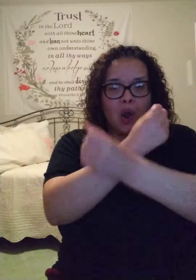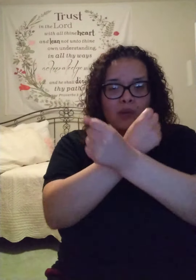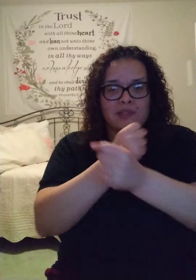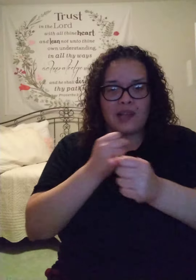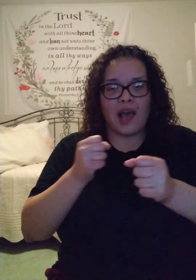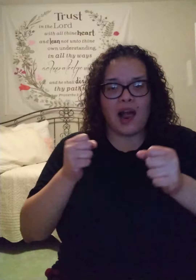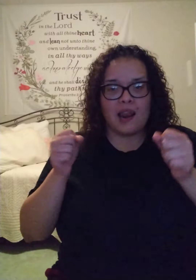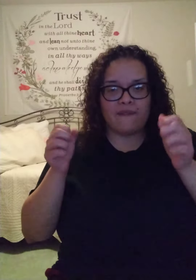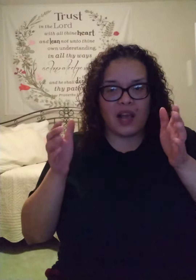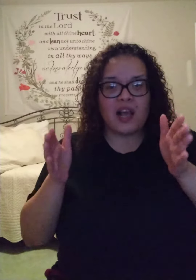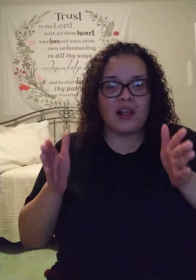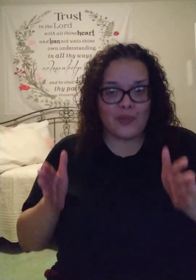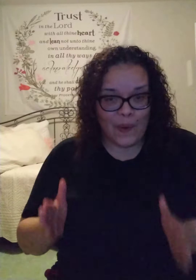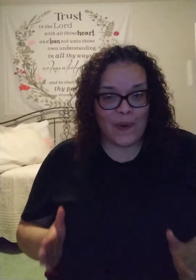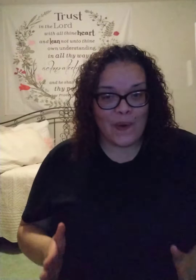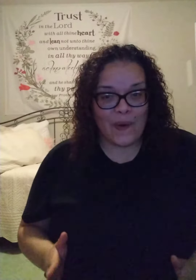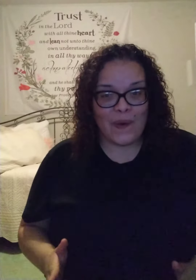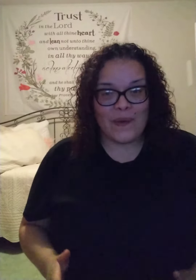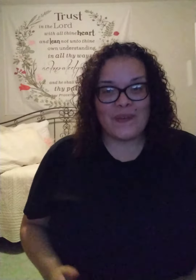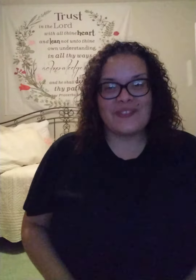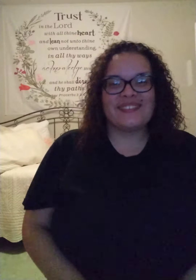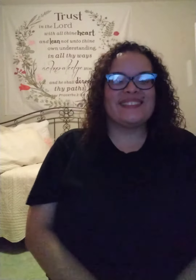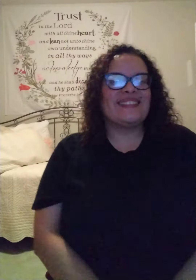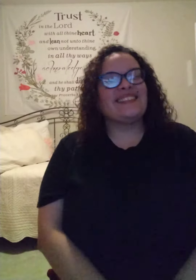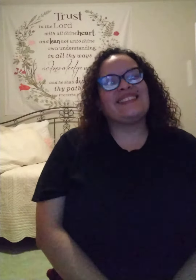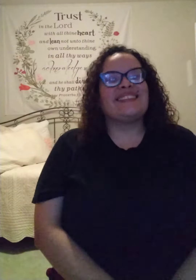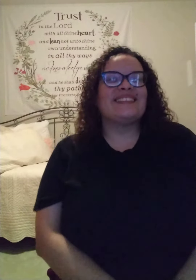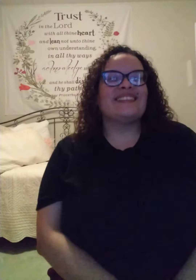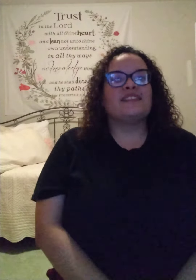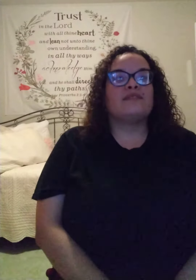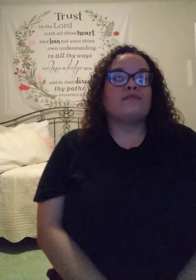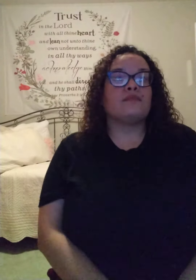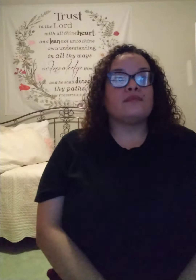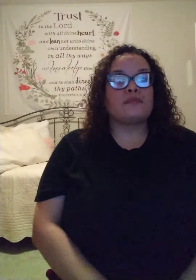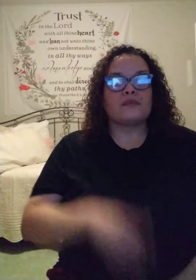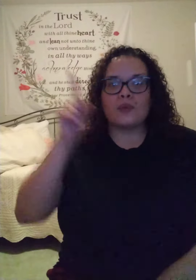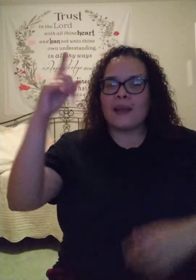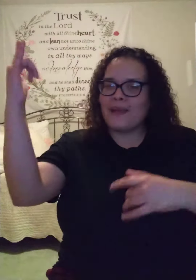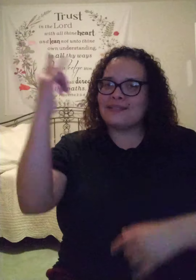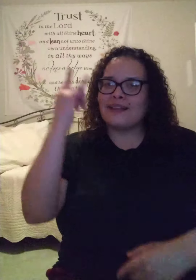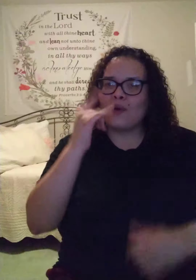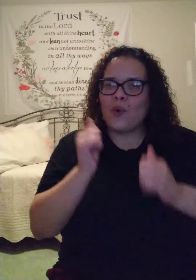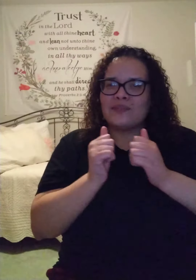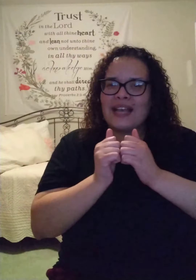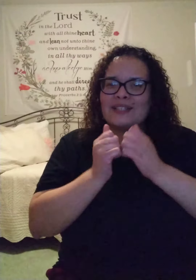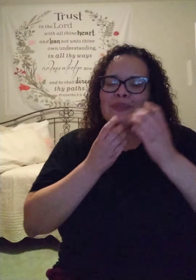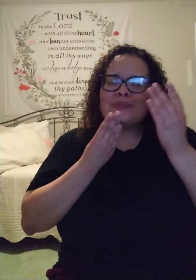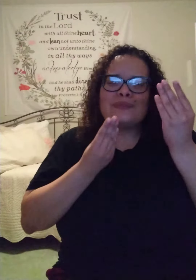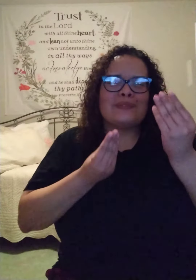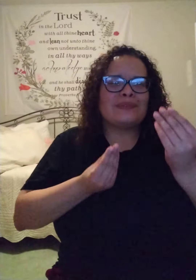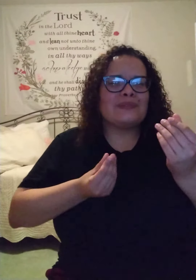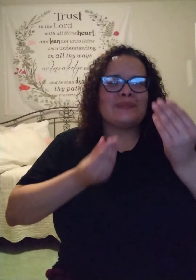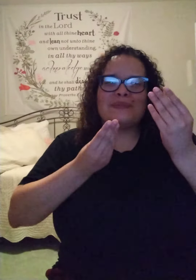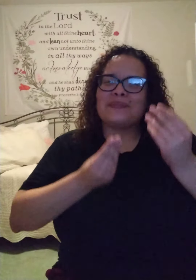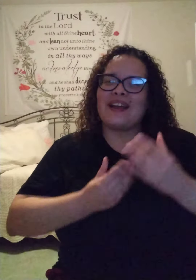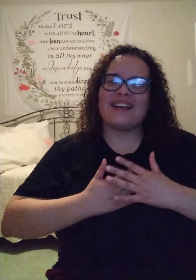salvador. Tú me amaste con ternura